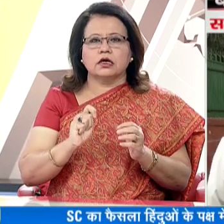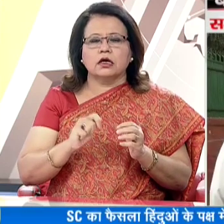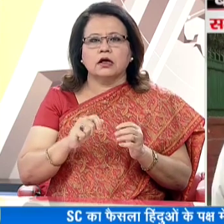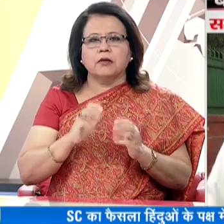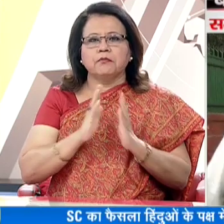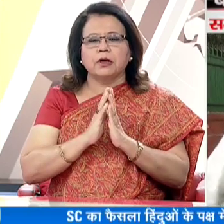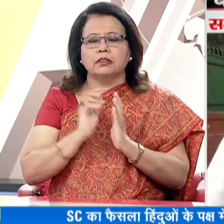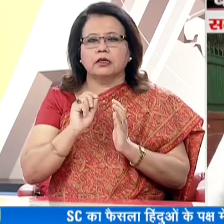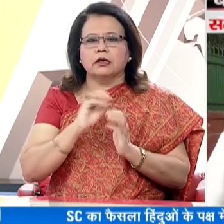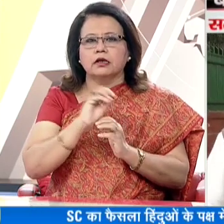तो सब